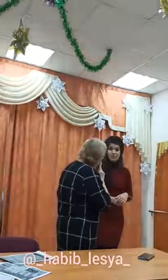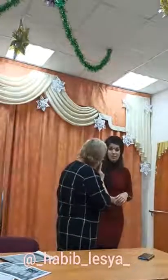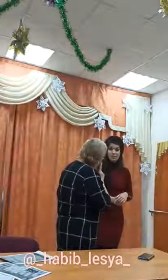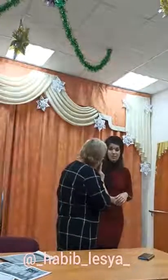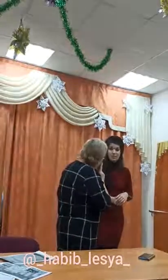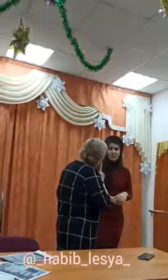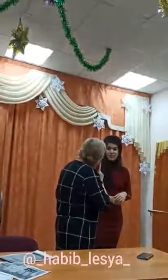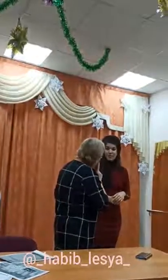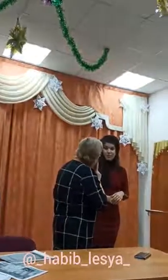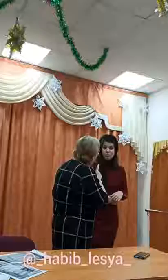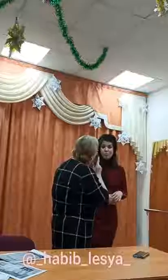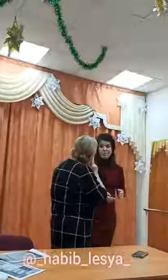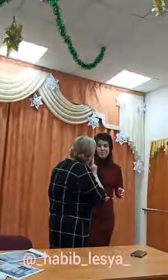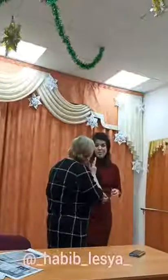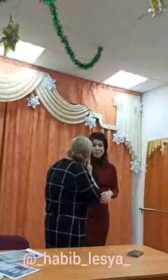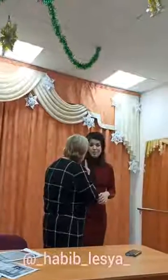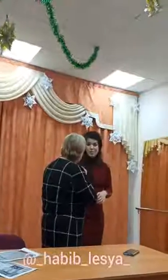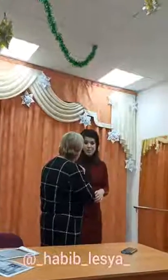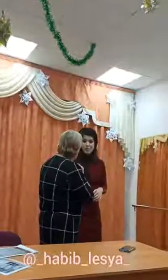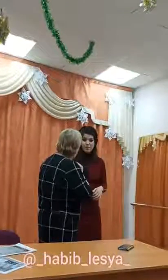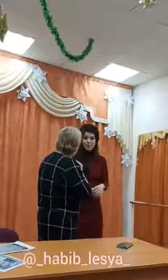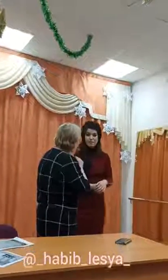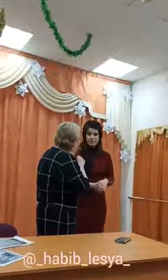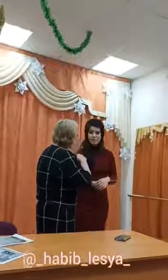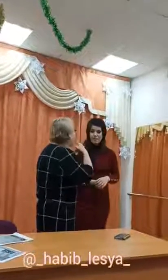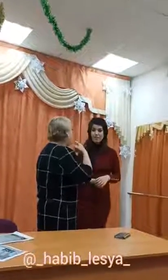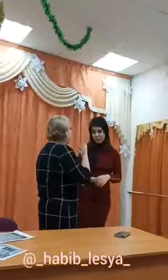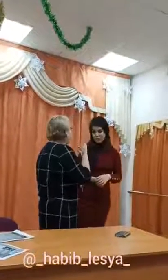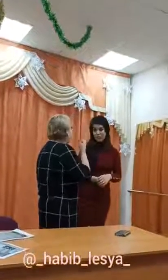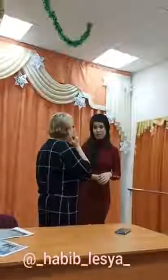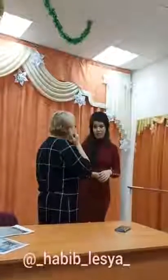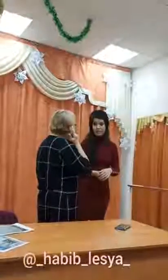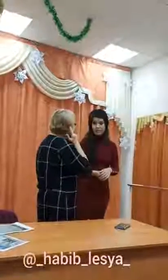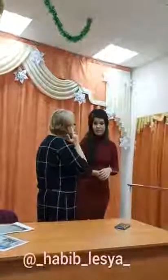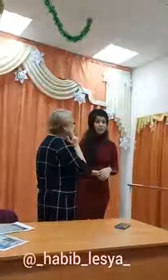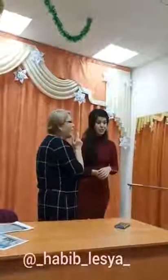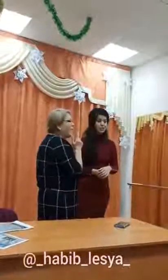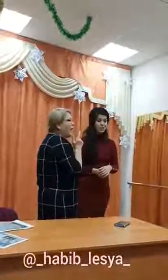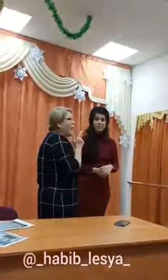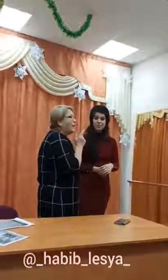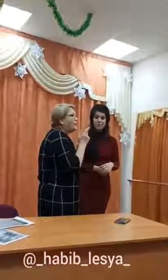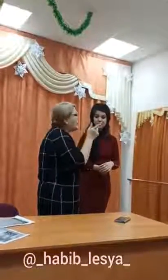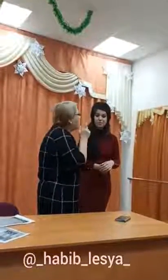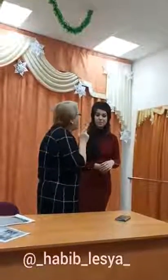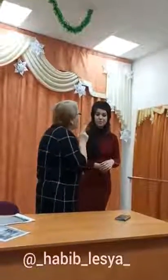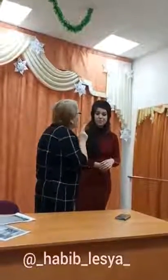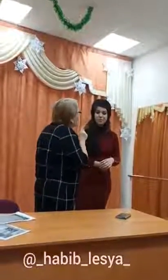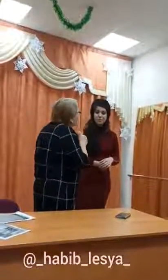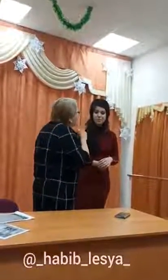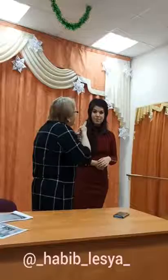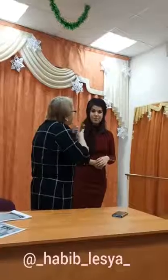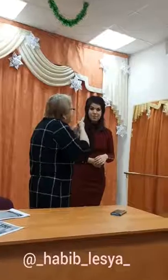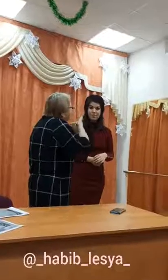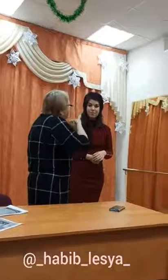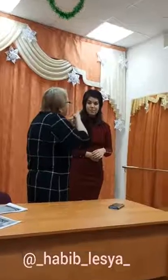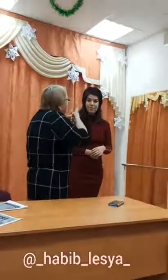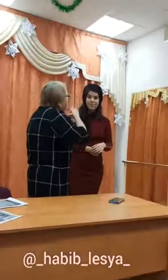глухая? Нет. А слышащая? Ну, она так говорят, слышащая. А они говорят, вот